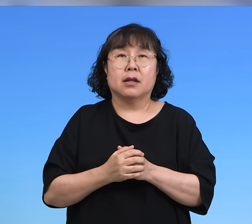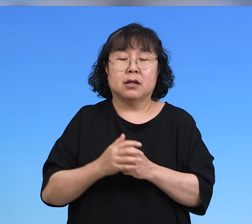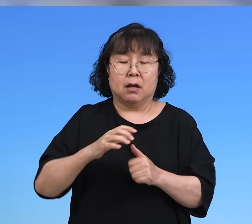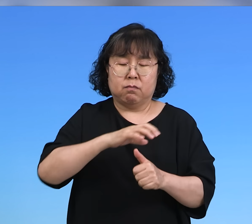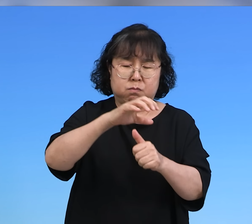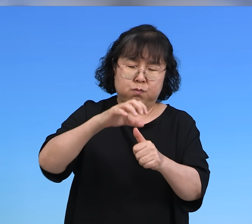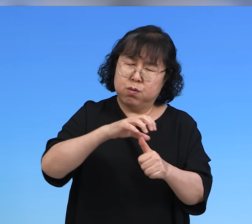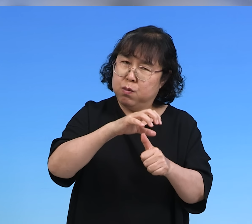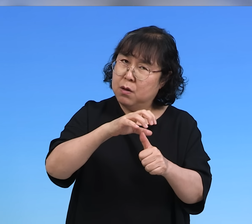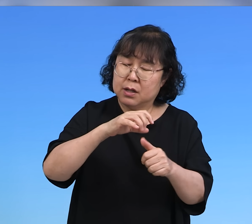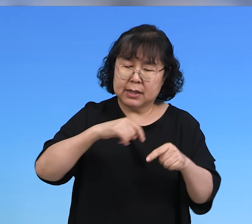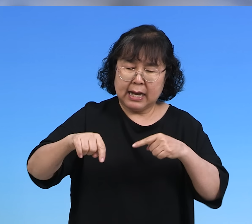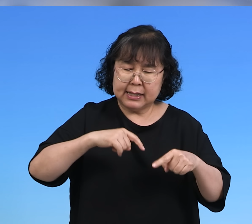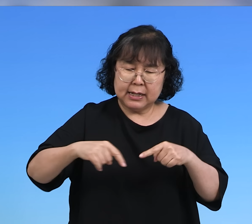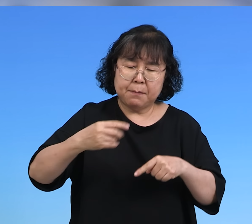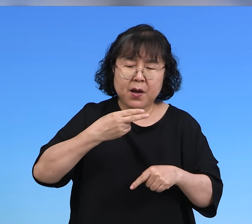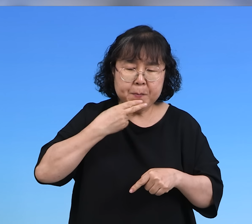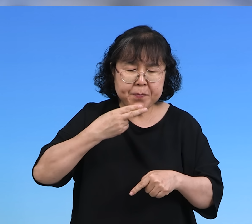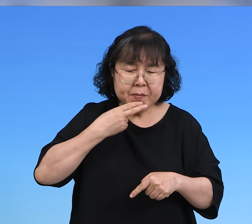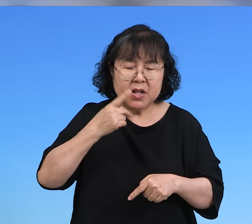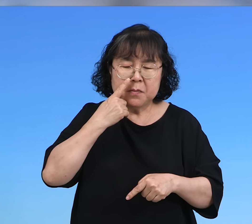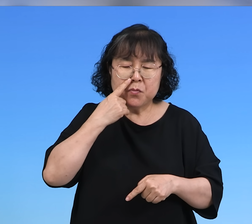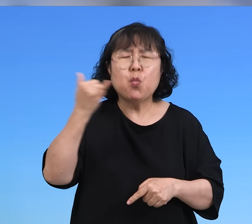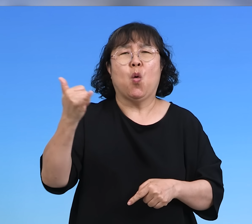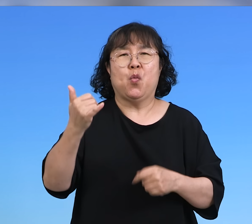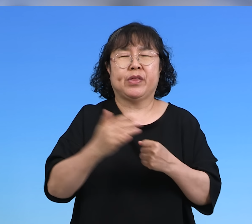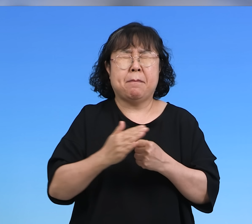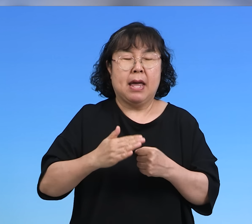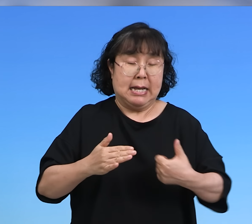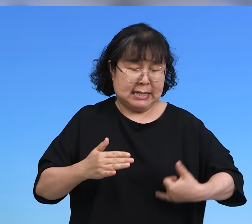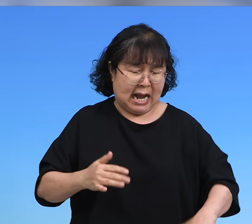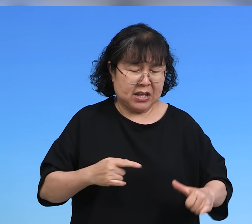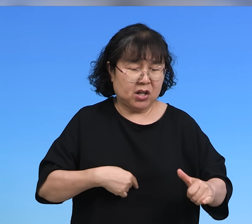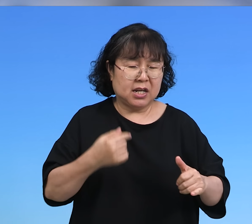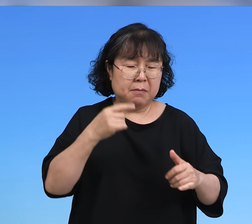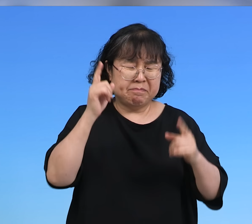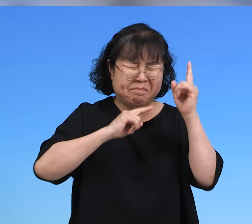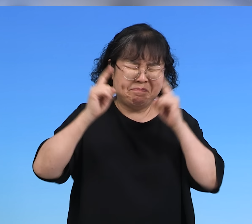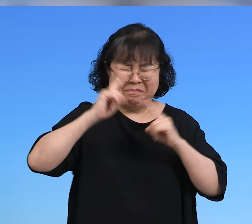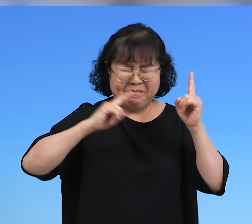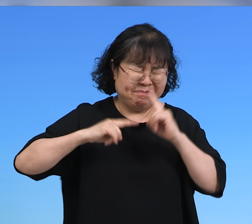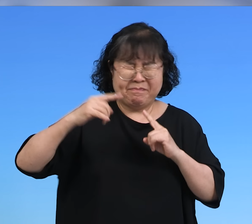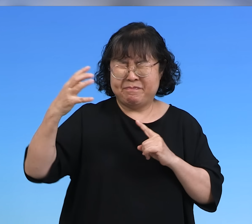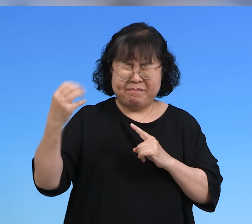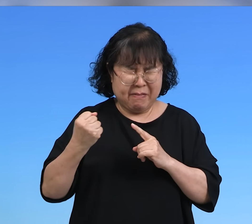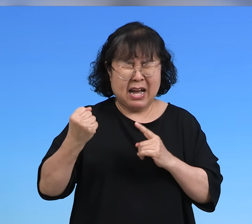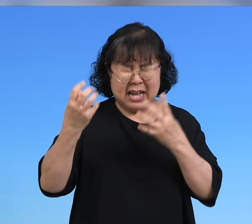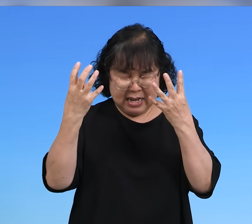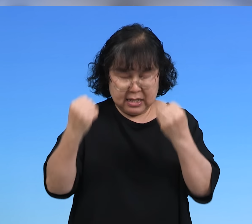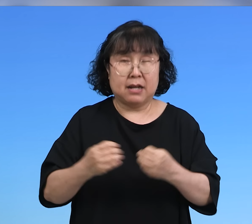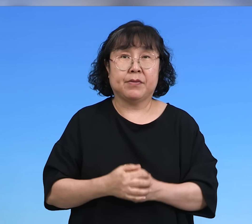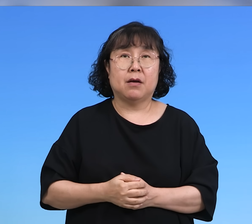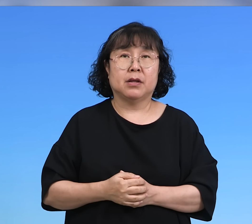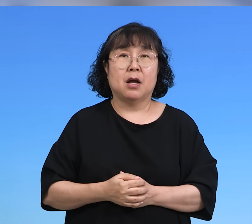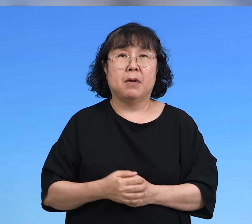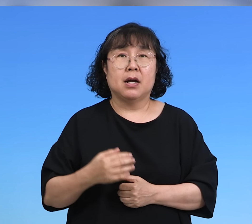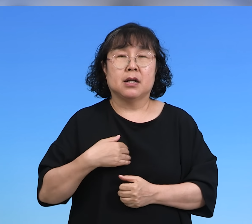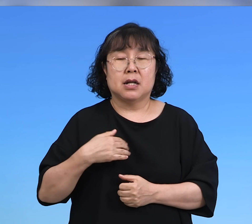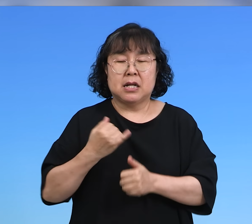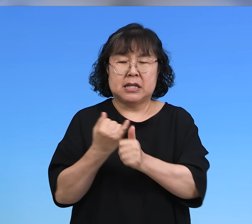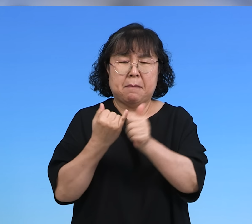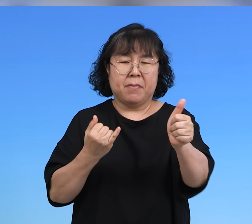때문에 아이들이 엄청 상처를 받아요. 그래서 이제 막 혈기가 나면은 막 이제 부부